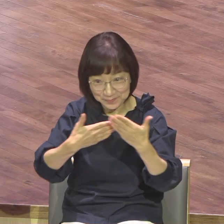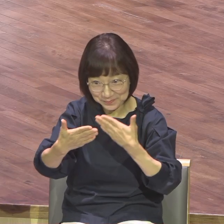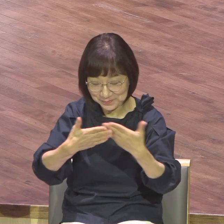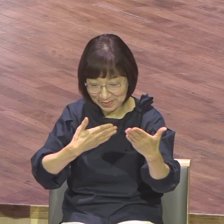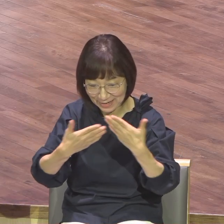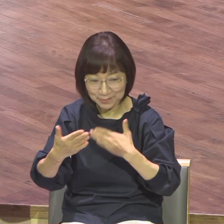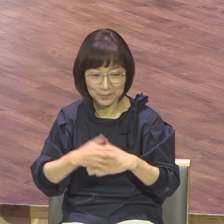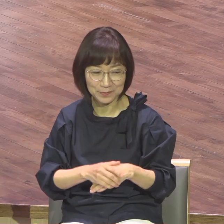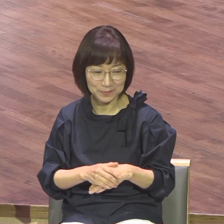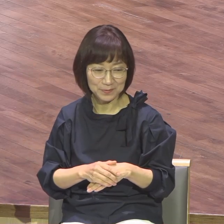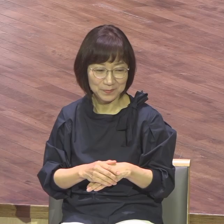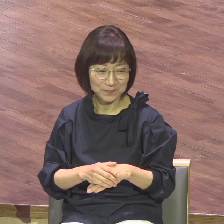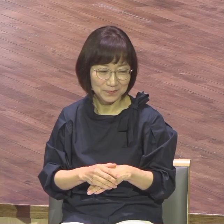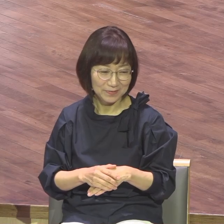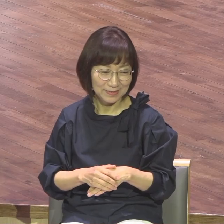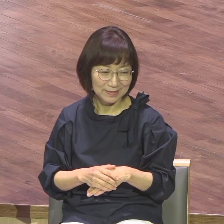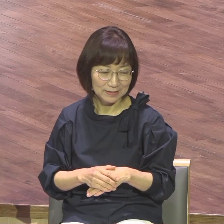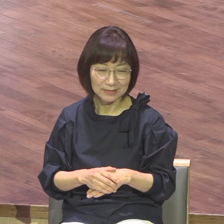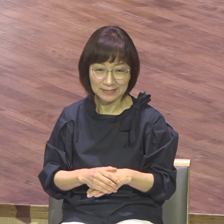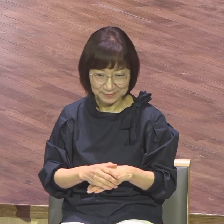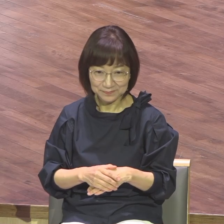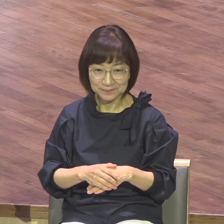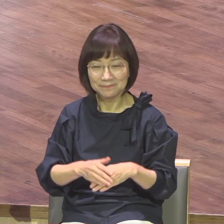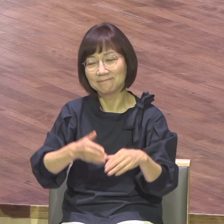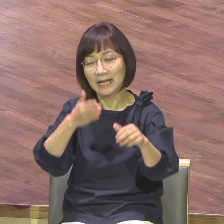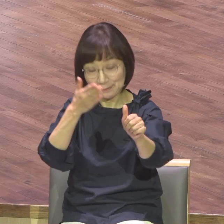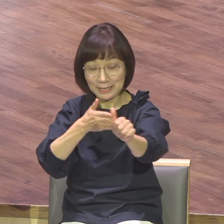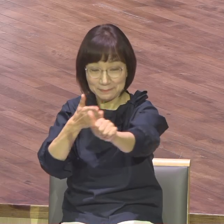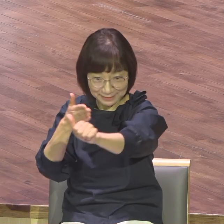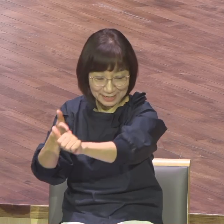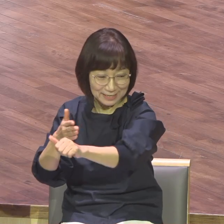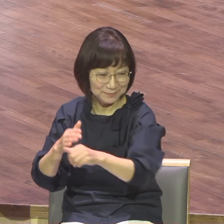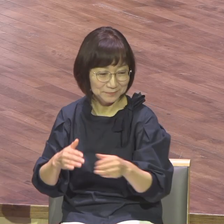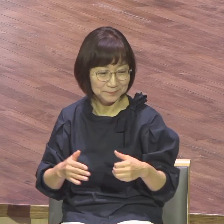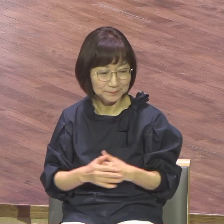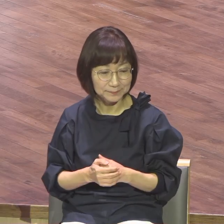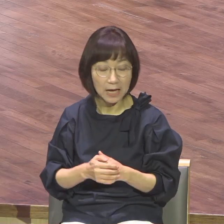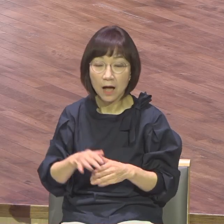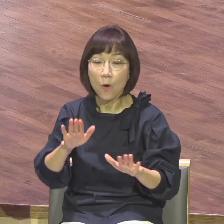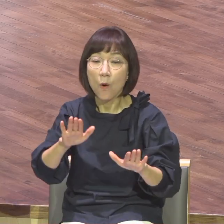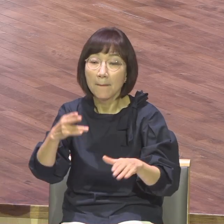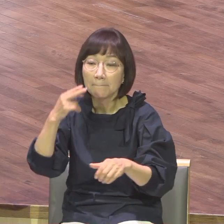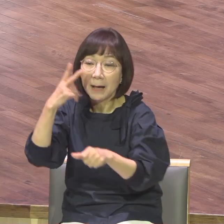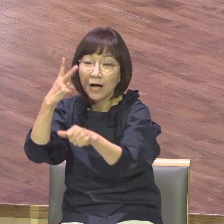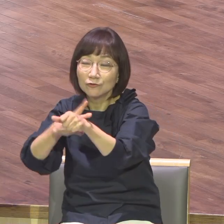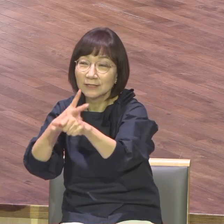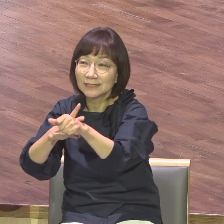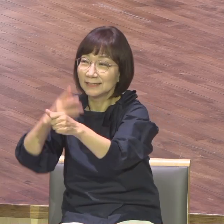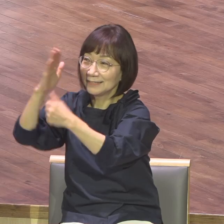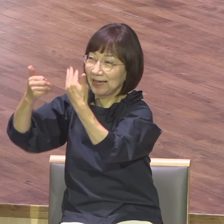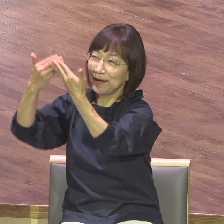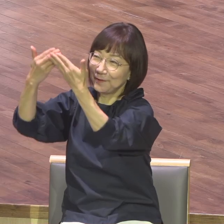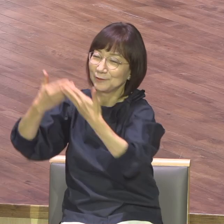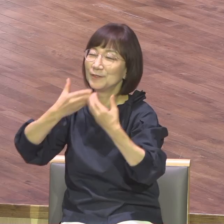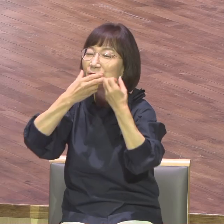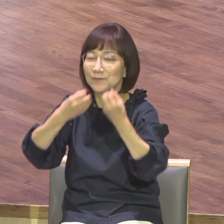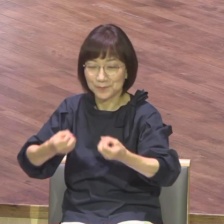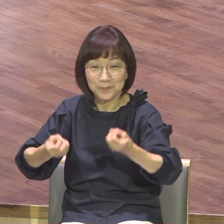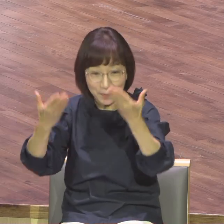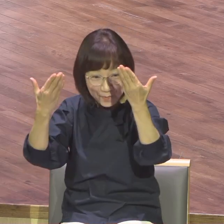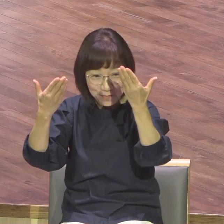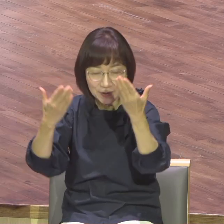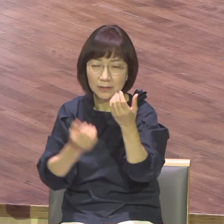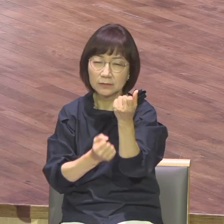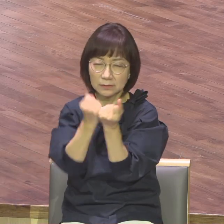이 본문의 강조를 여러분께 삼으시기를 바랍니다. 바울이 헤븐리 블레싱에 대해서 먼저 언급한